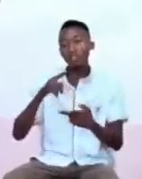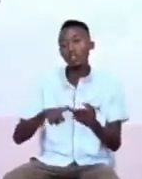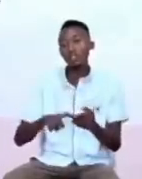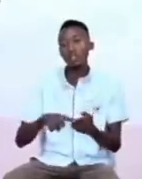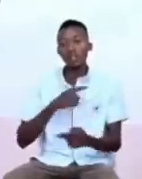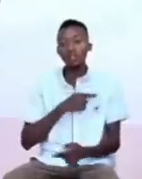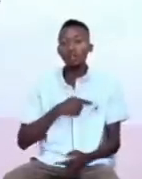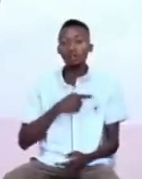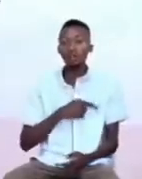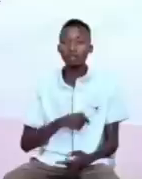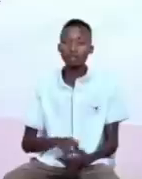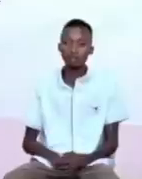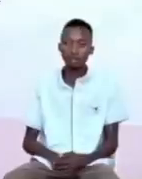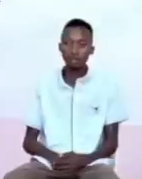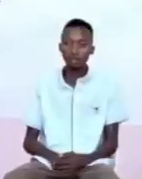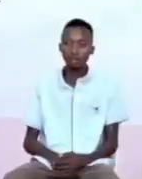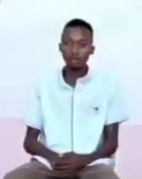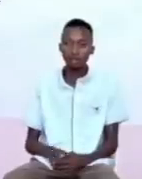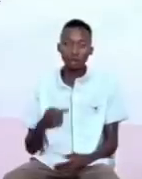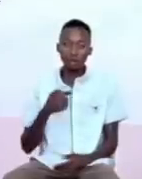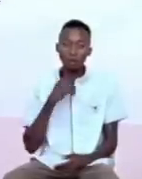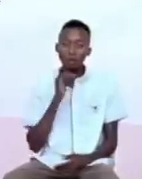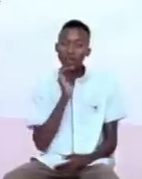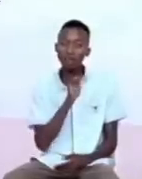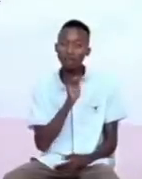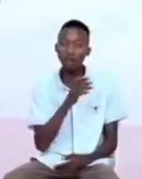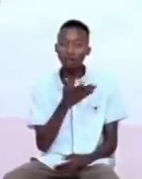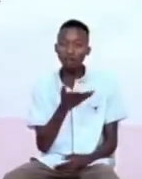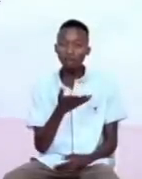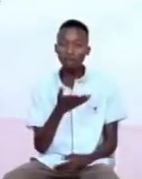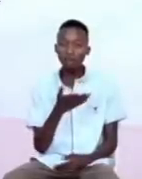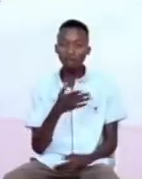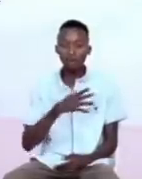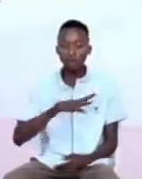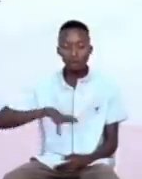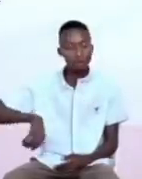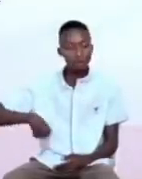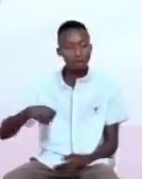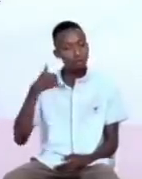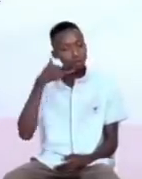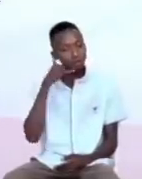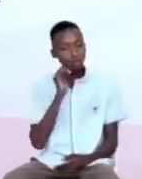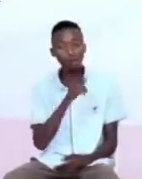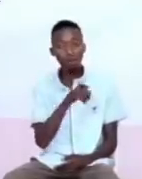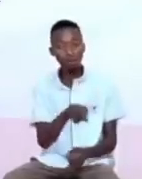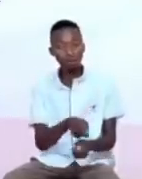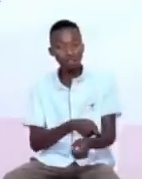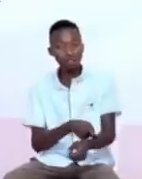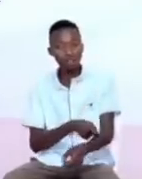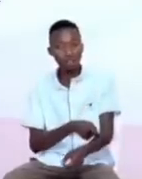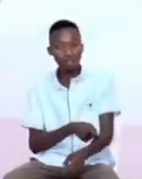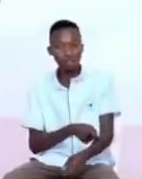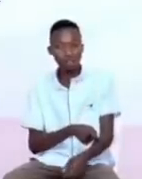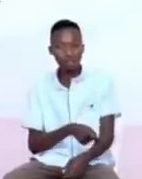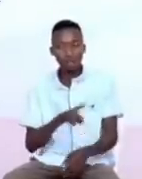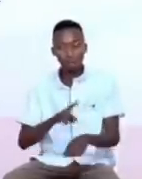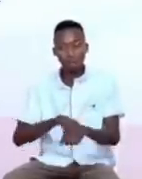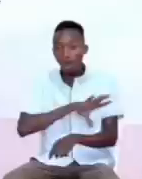Akanambia pastor wamekuibia. Akanambia yeye wameniibia lakini wakati wanazunguka. Mimi sielewi kwamba inakuaje wale jamaa huwa hawaangukagi